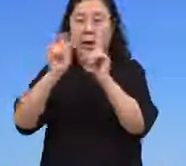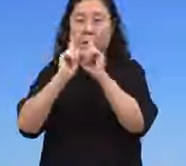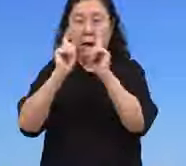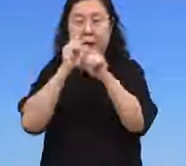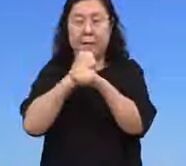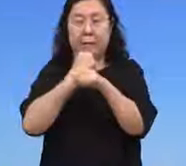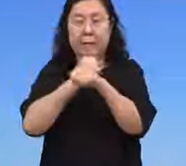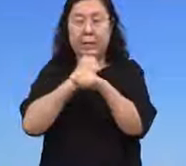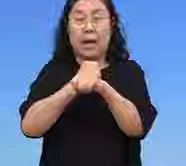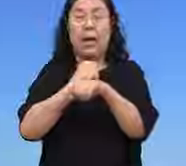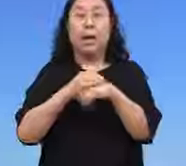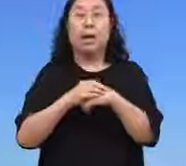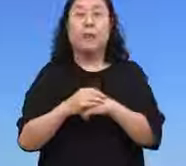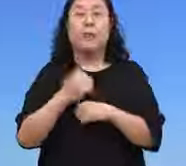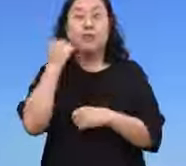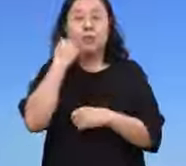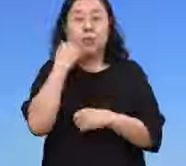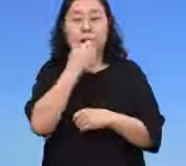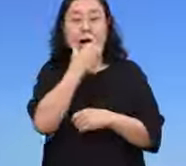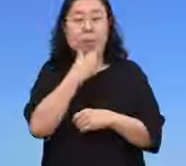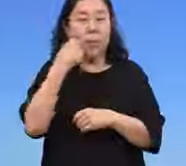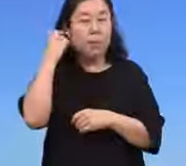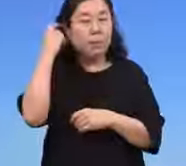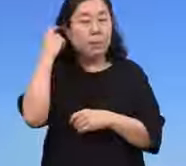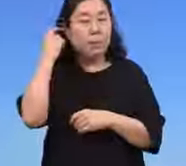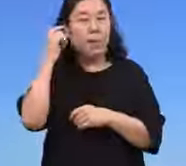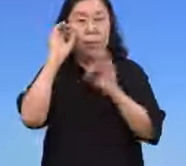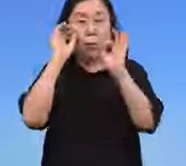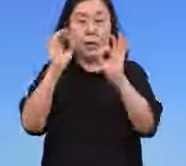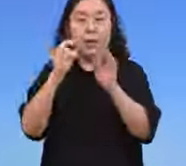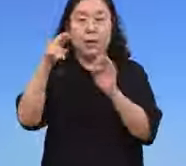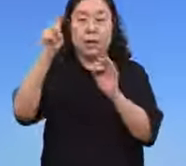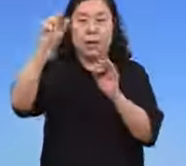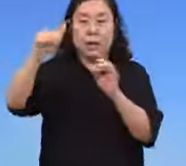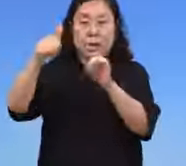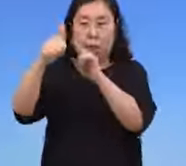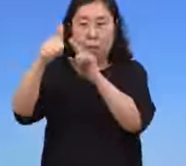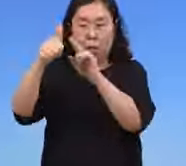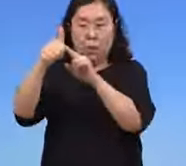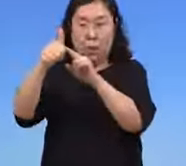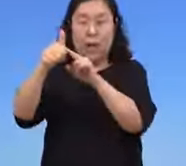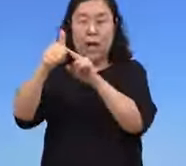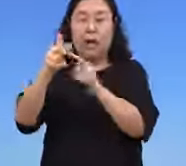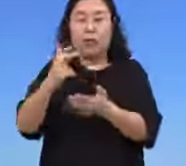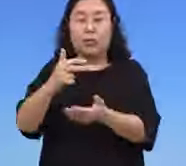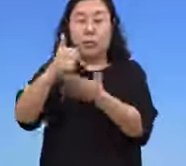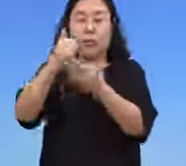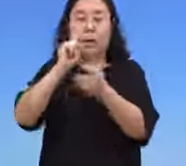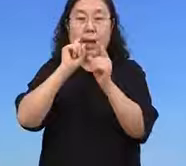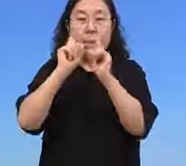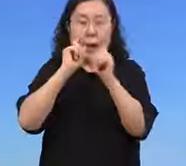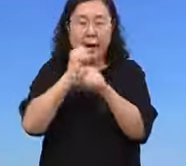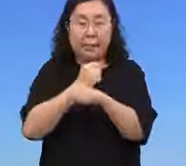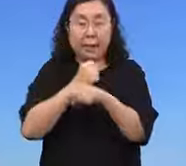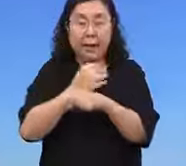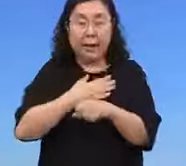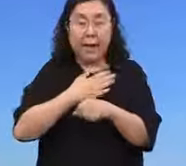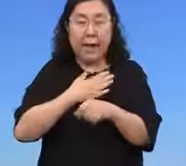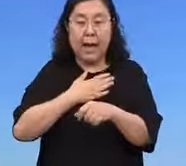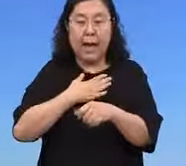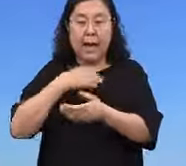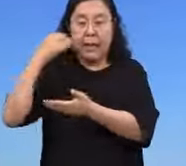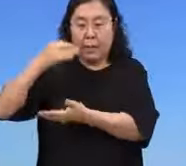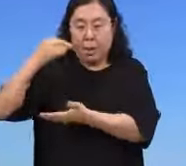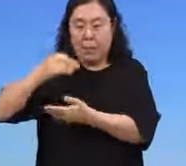내용이 나옵니다. 누가복음 19장 8절입니다. 삭개오가 서서 주께 여짜오되, 주여 보시옵소서, 내